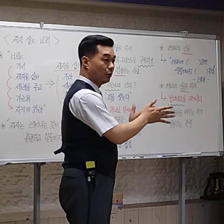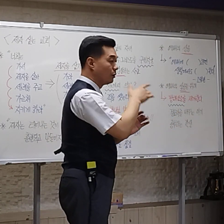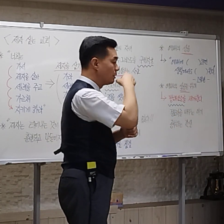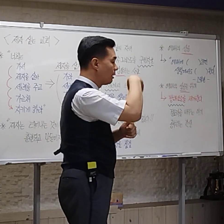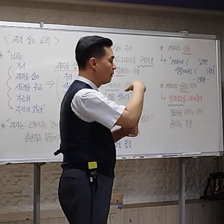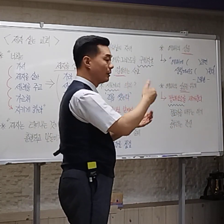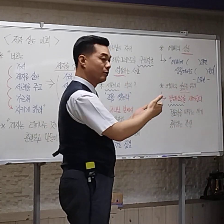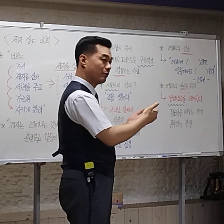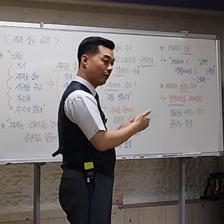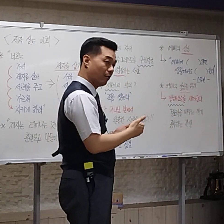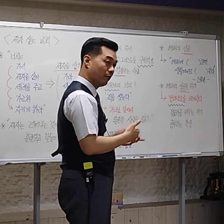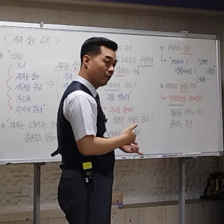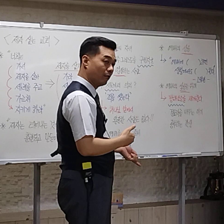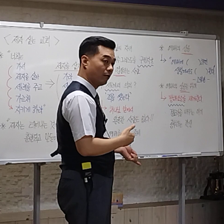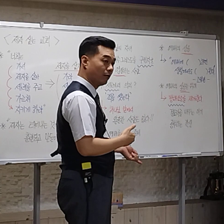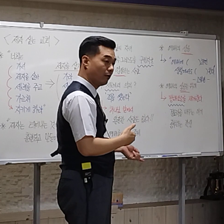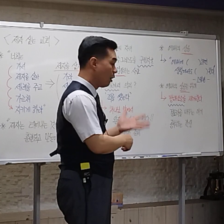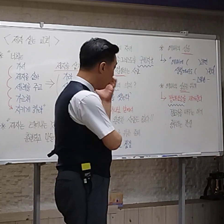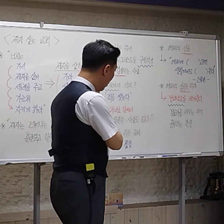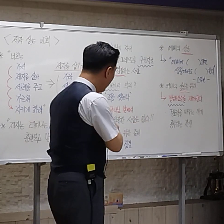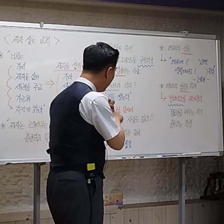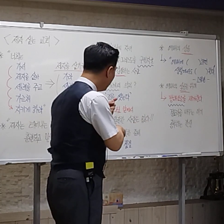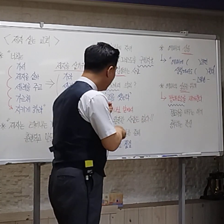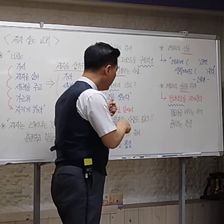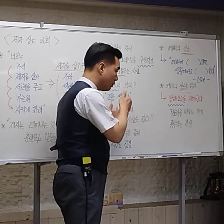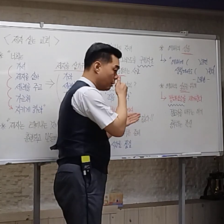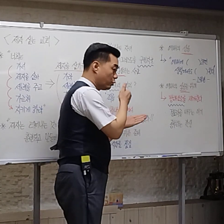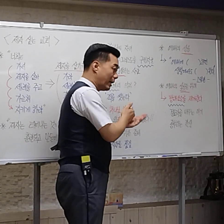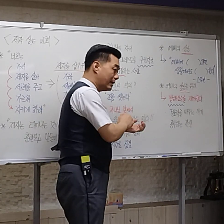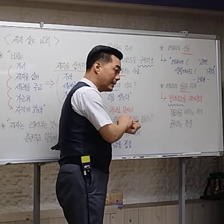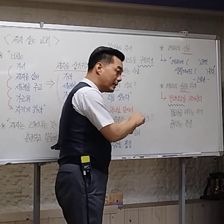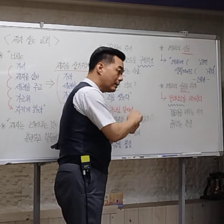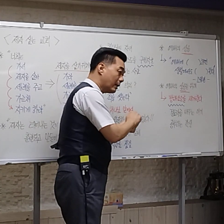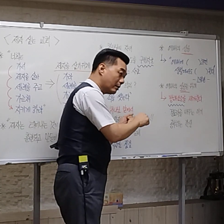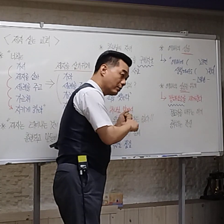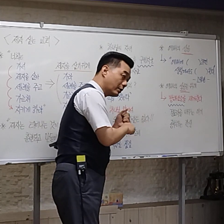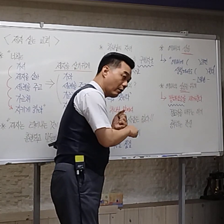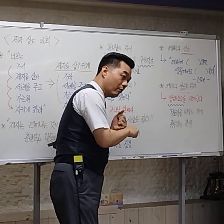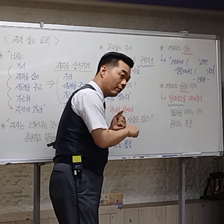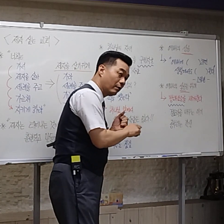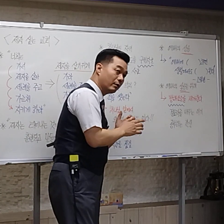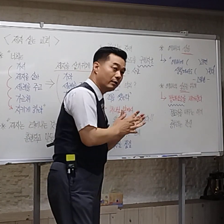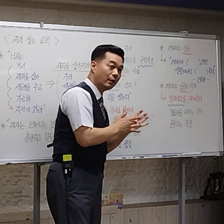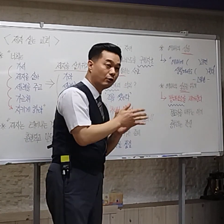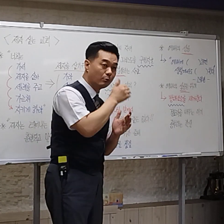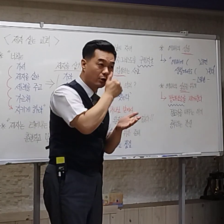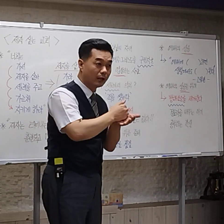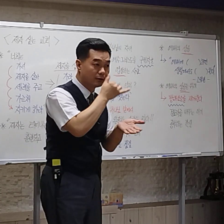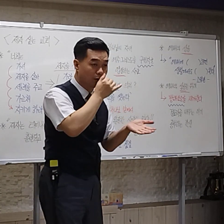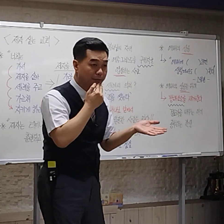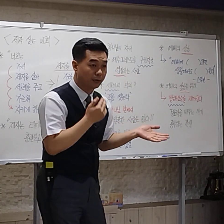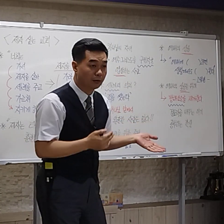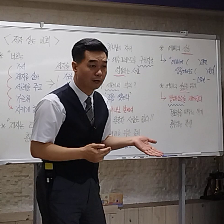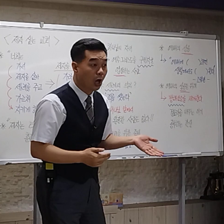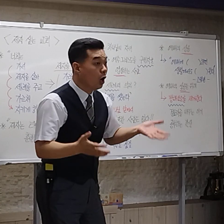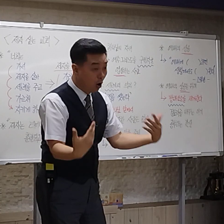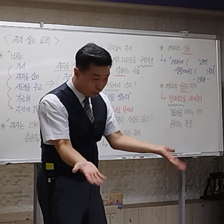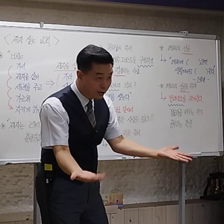예수님이 세례를 받으셨어요. 원래 의미는 죄를 씻는다는 뜻이에요. 예수님 죄가 있어요, 없어요?